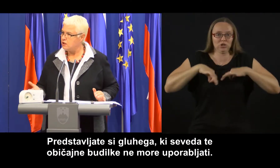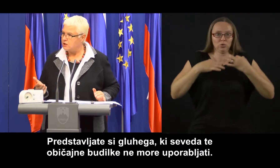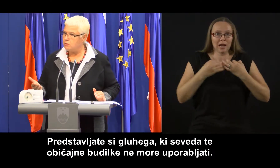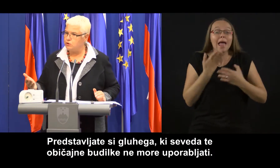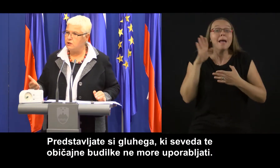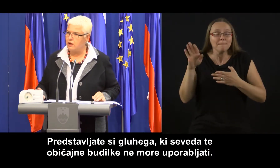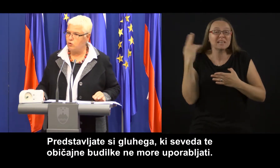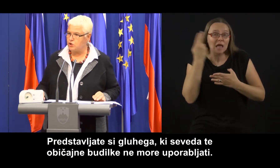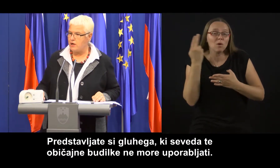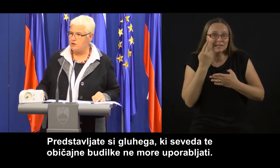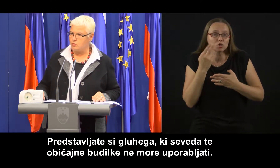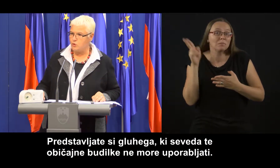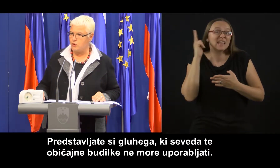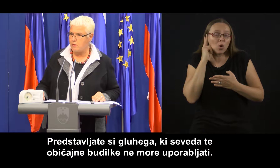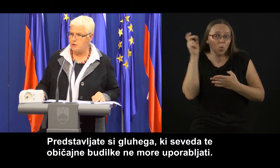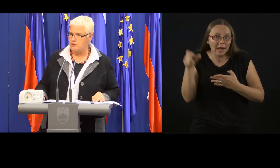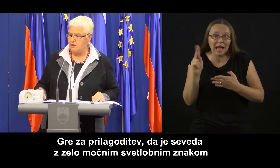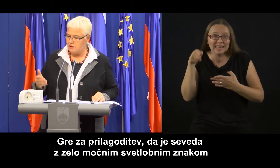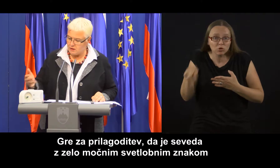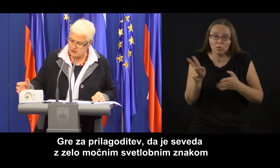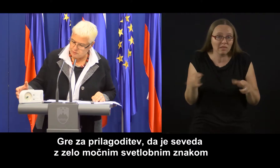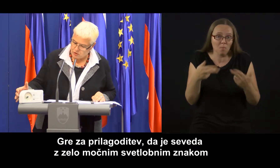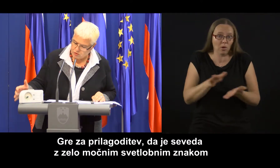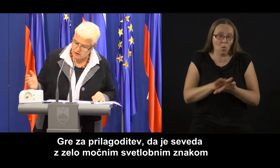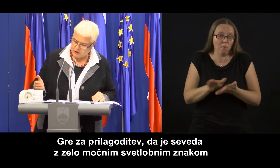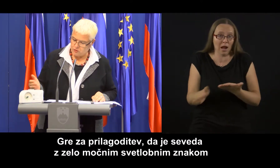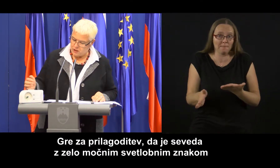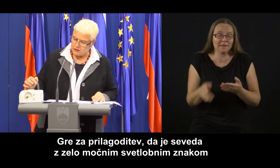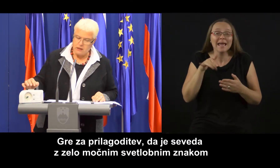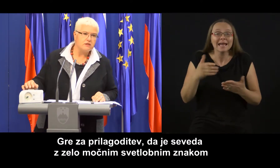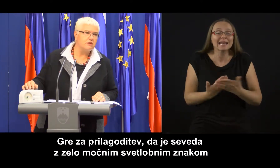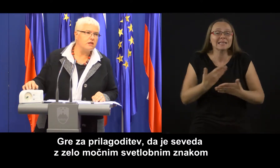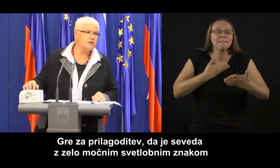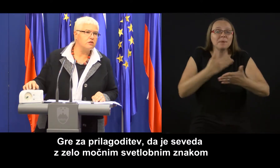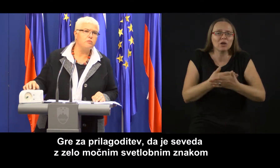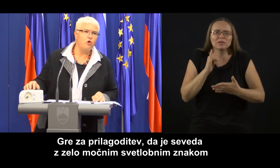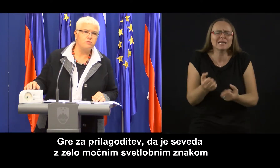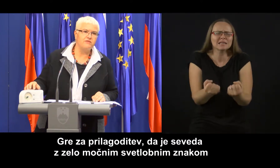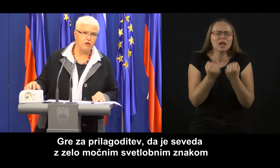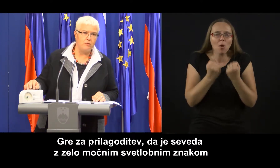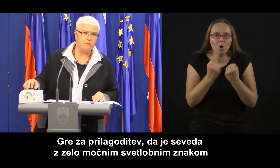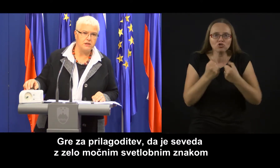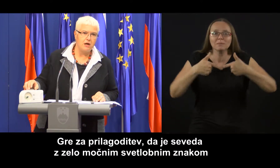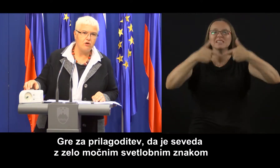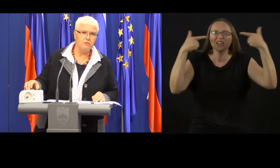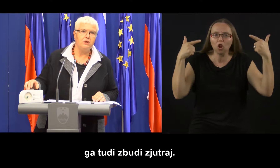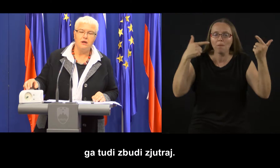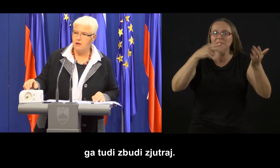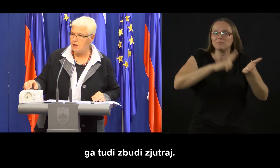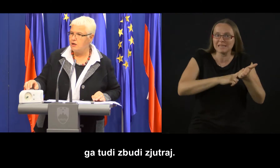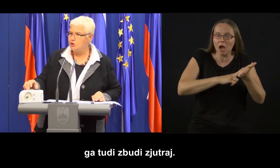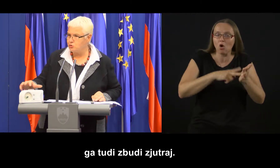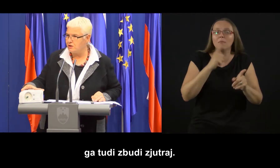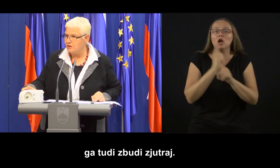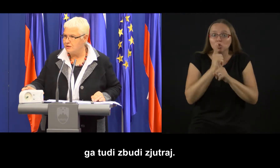seveda te budilke običajno ne more uporabljati. Gre za prilagoditev, da je seveda z zelo močnim svetlobnim znakom